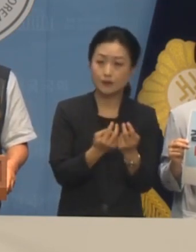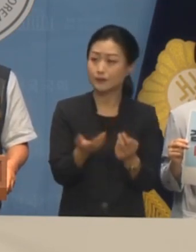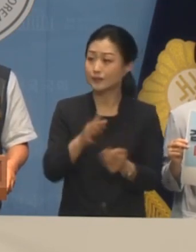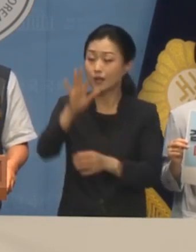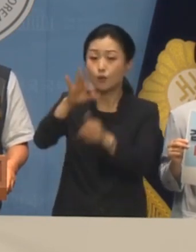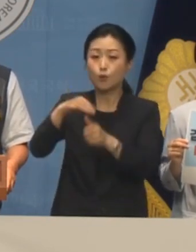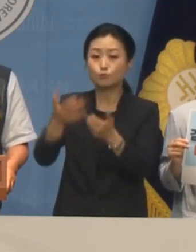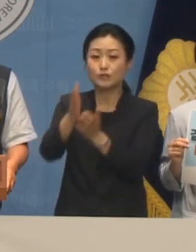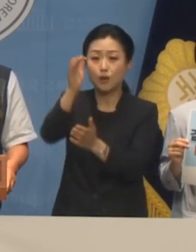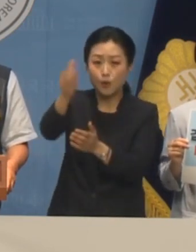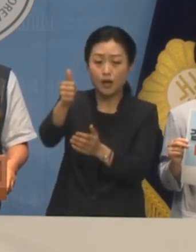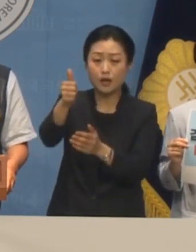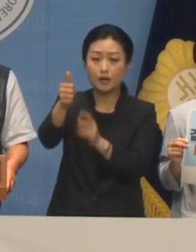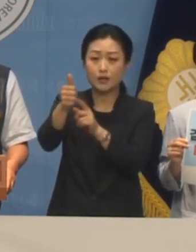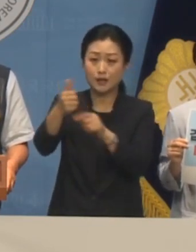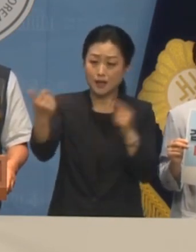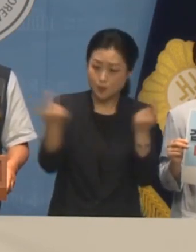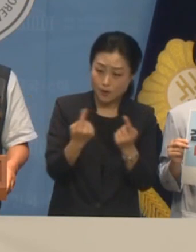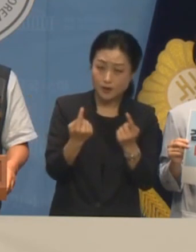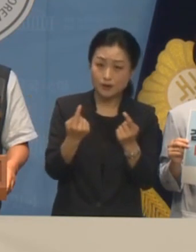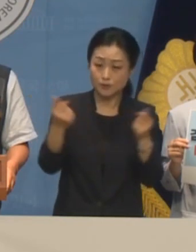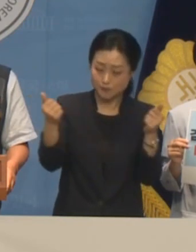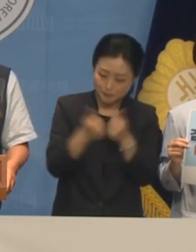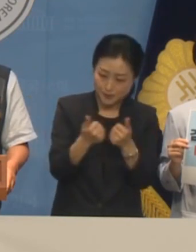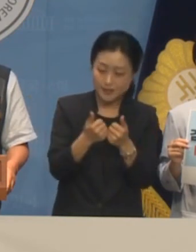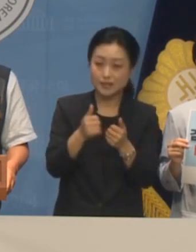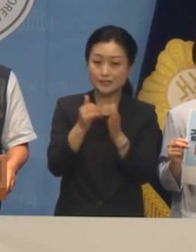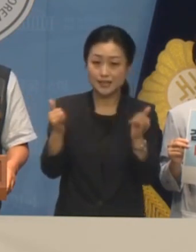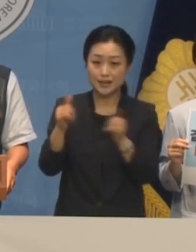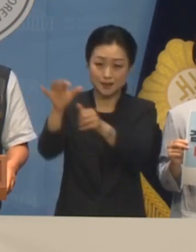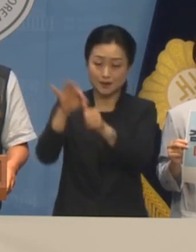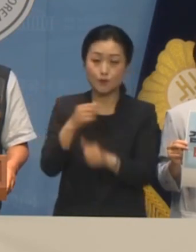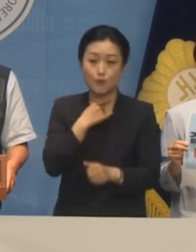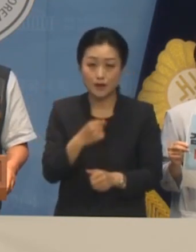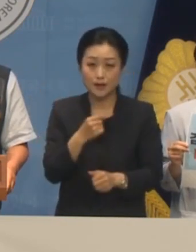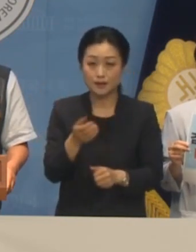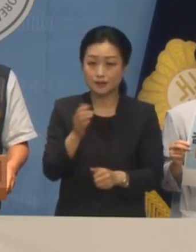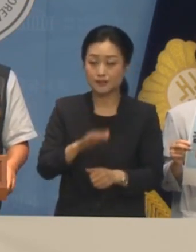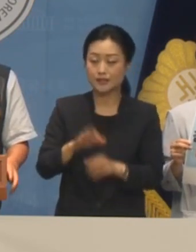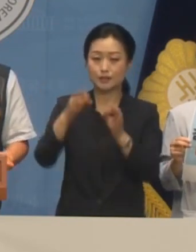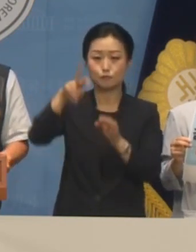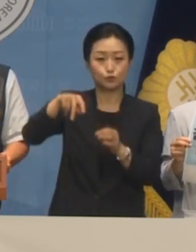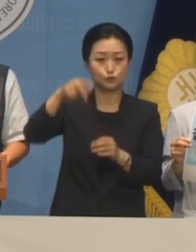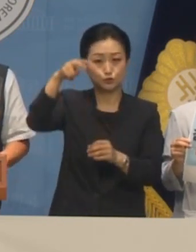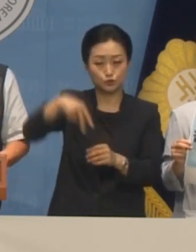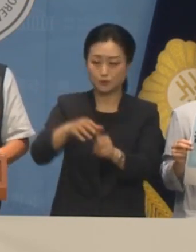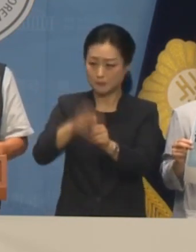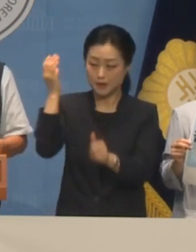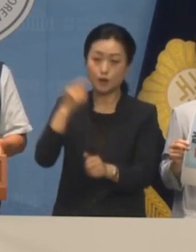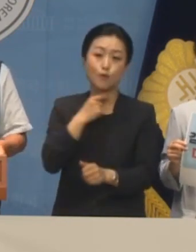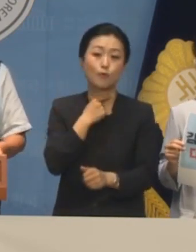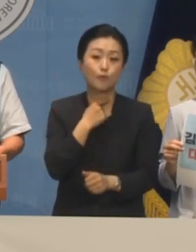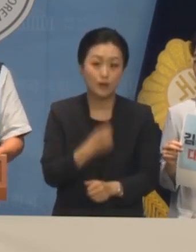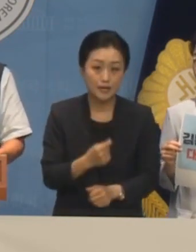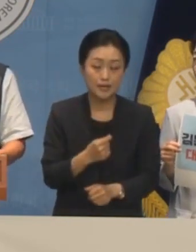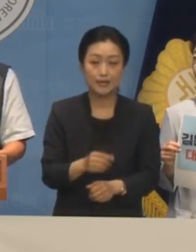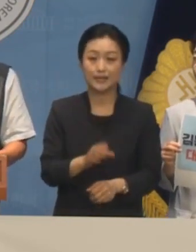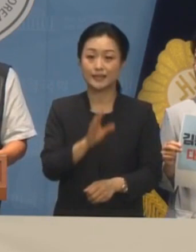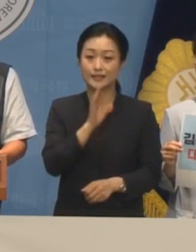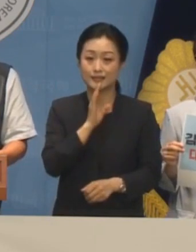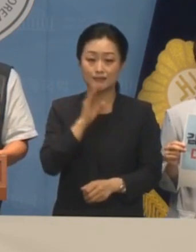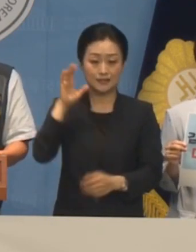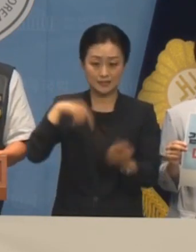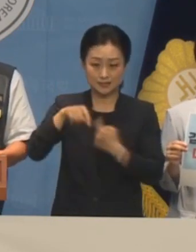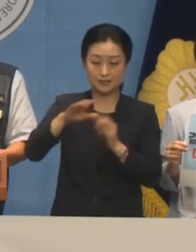장관이 되기를 원합니다 김문수의 장관 임명을 다시 강력히 규탄하면서 인산 청문회에서 반드시